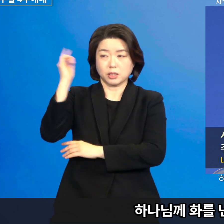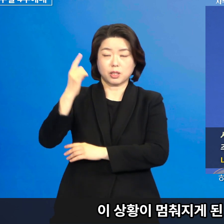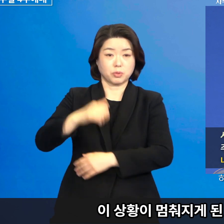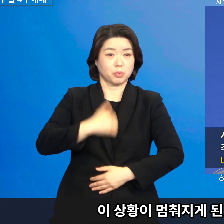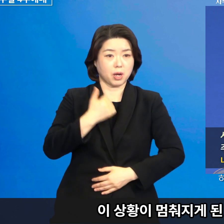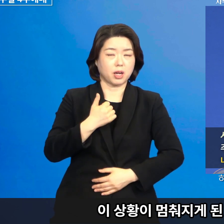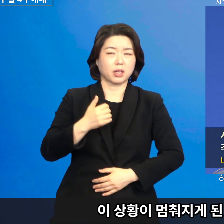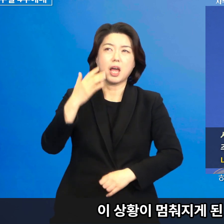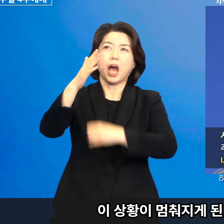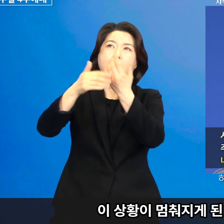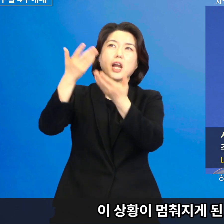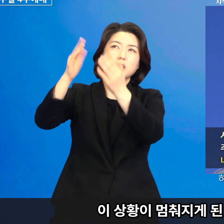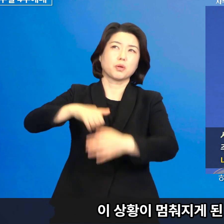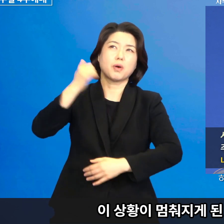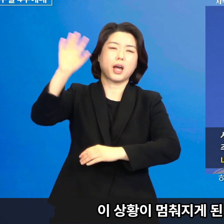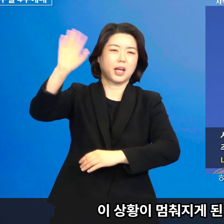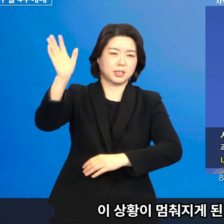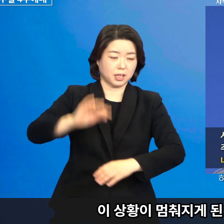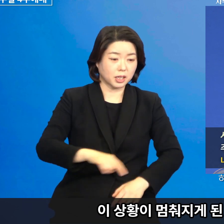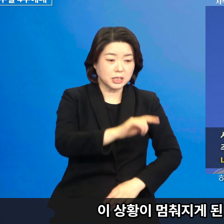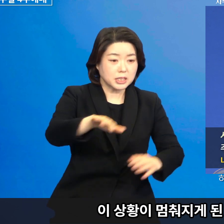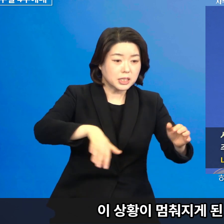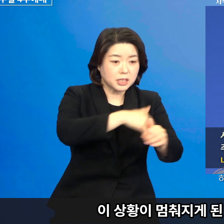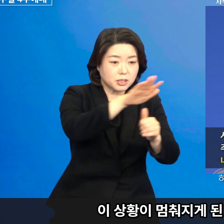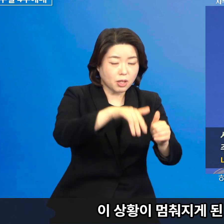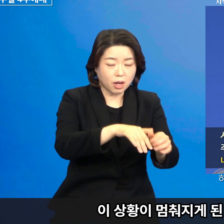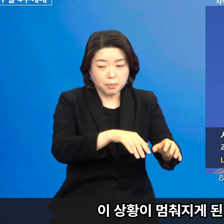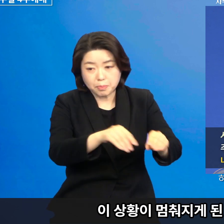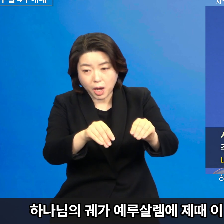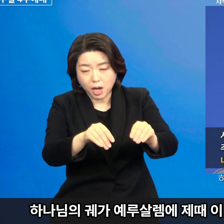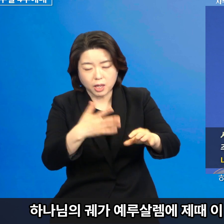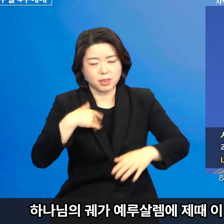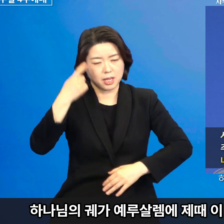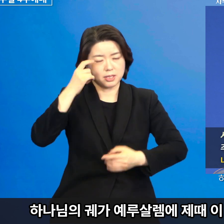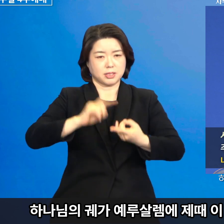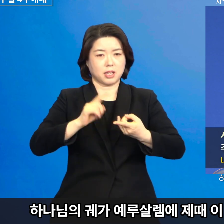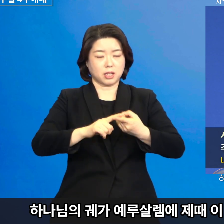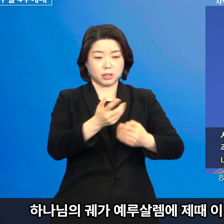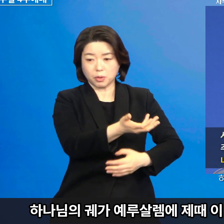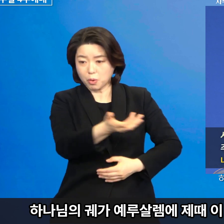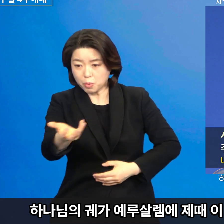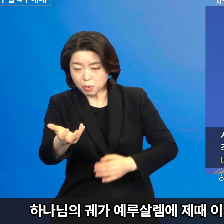아니에요. 이 상황이 멈춰지게 된 것, 내가 생각한 대로 하나님의